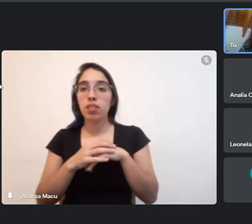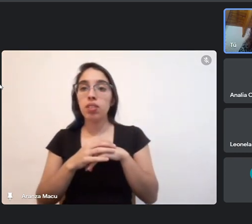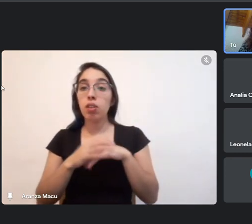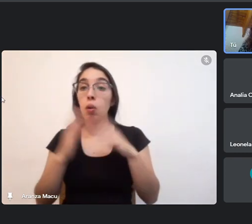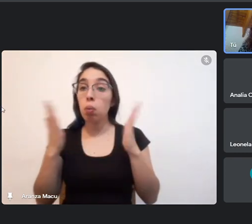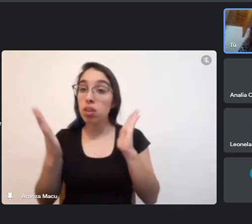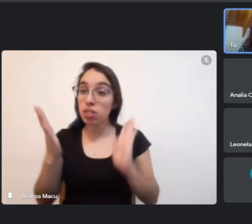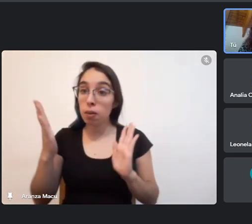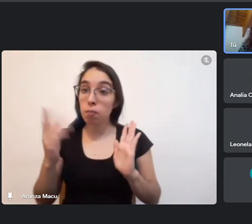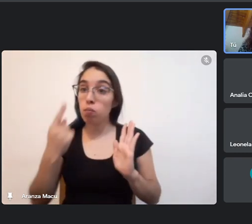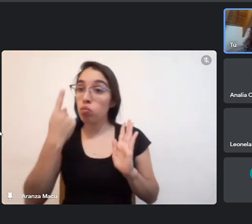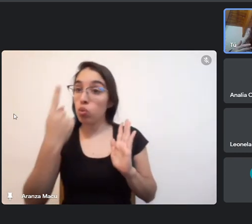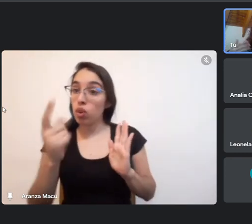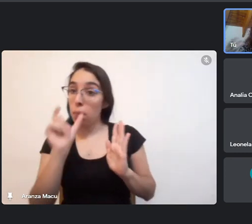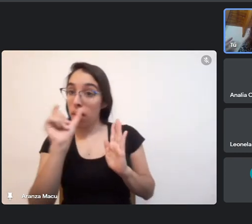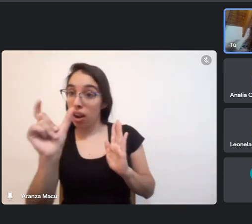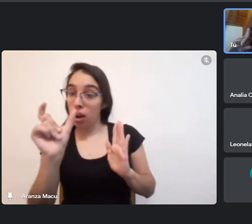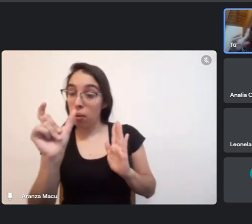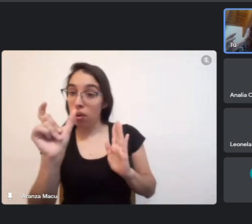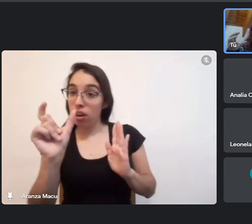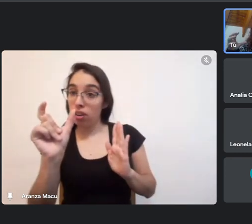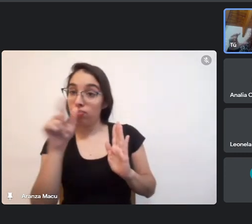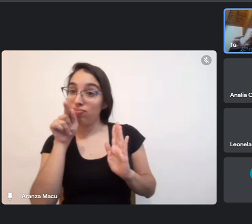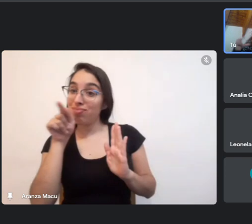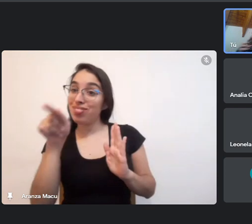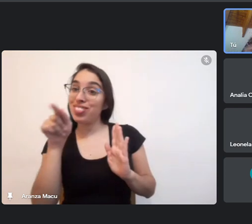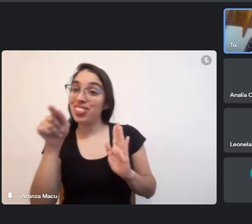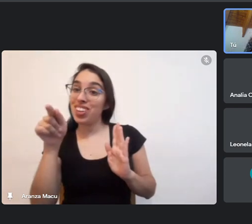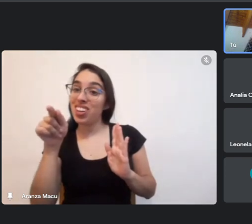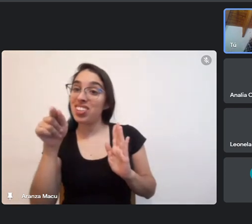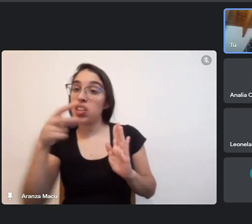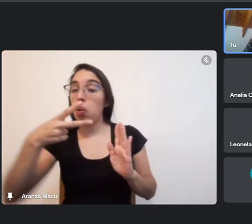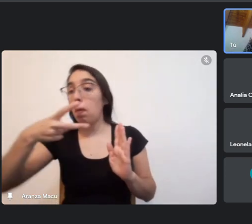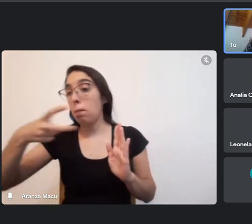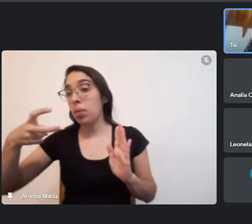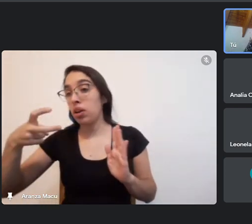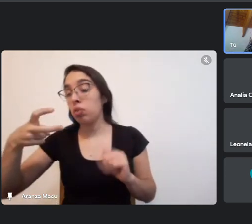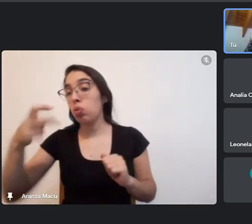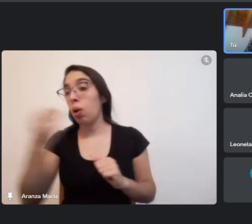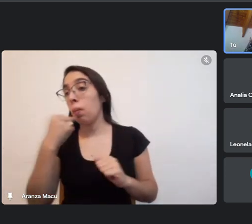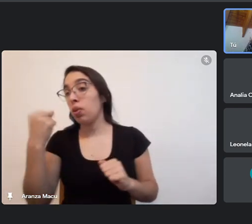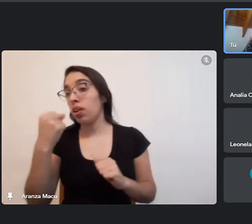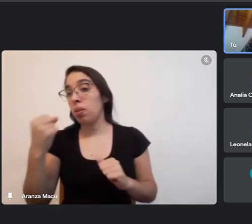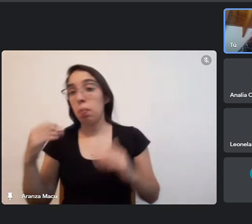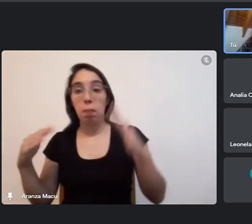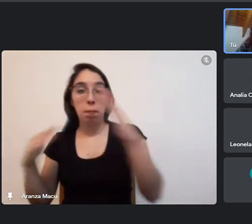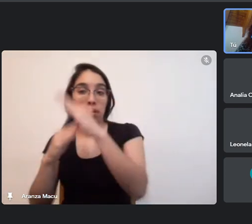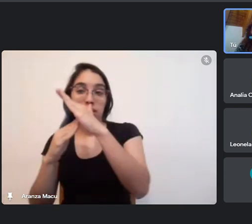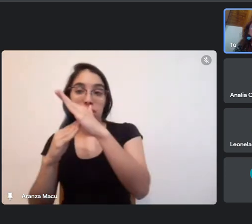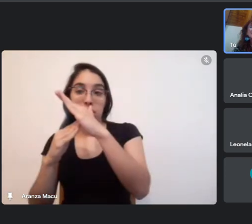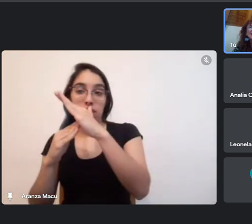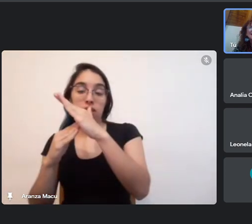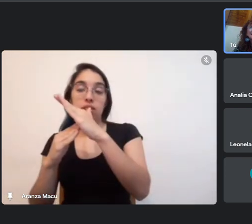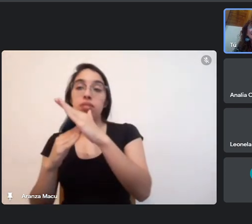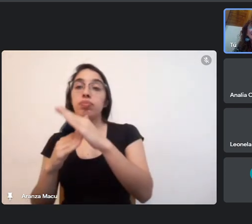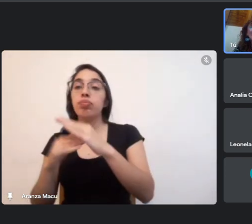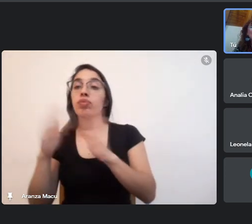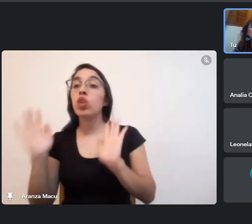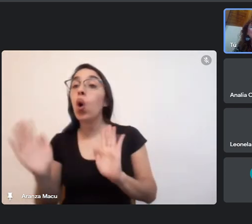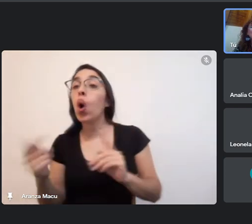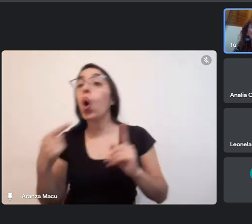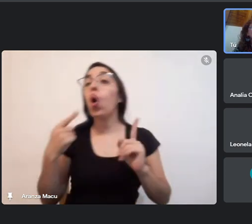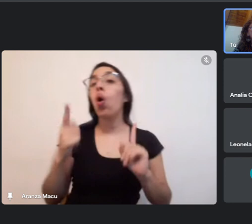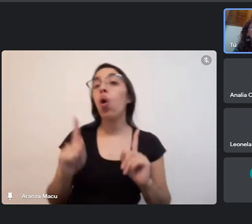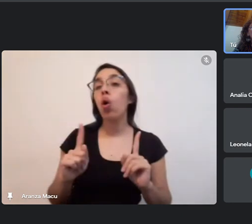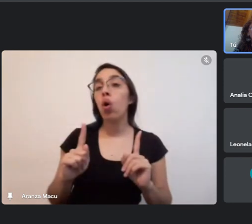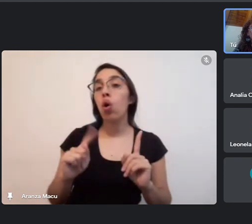palabra, entonces tenemos un verbo principal que es el que denota la acción, o puede ser que tenga más